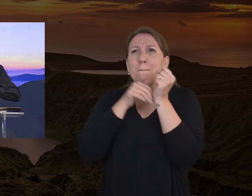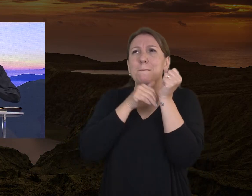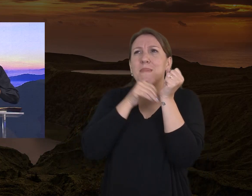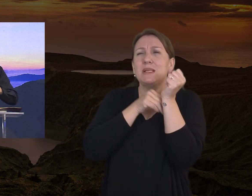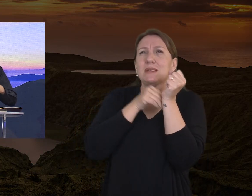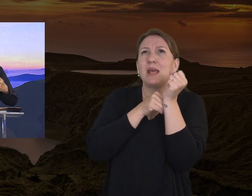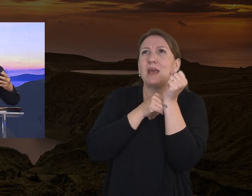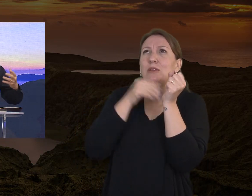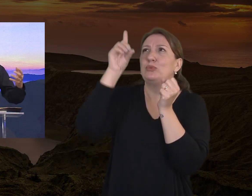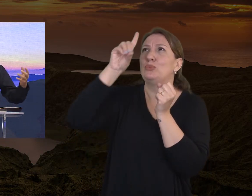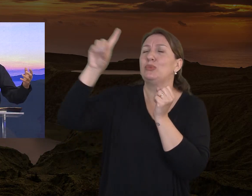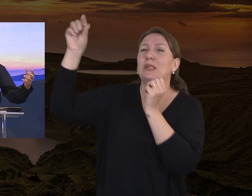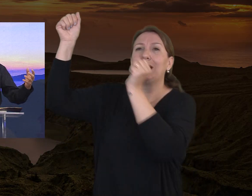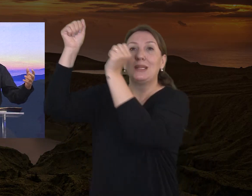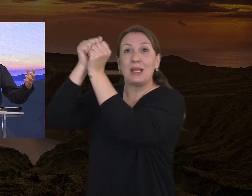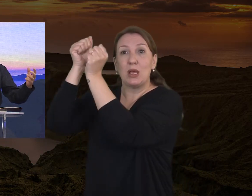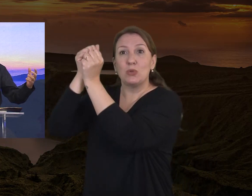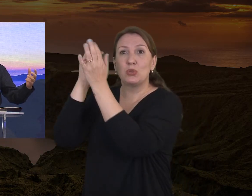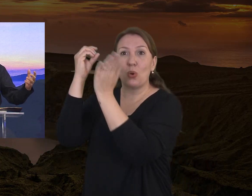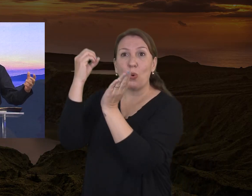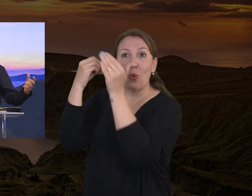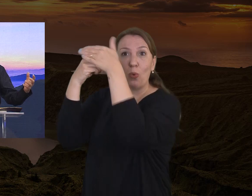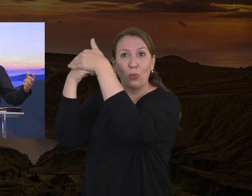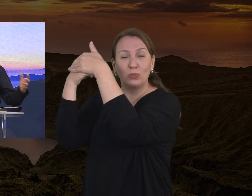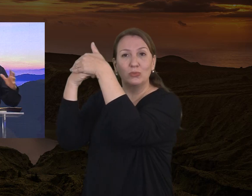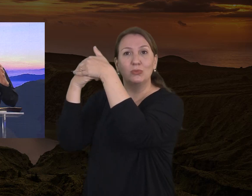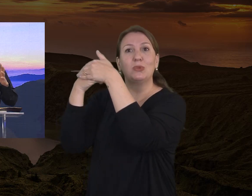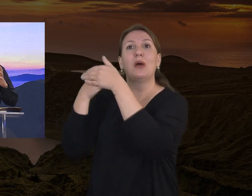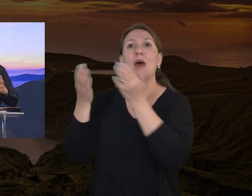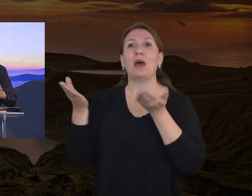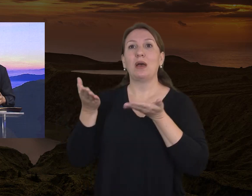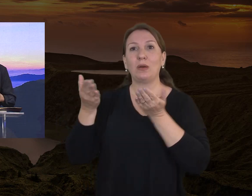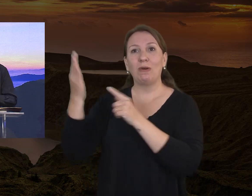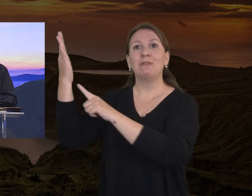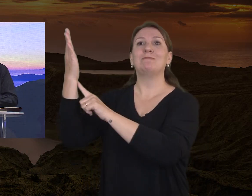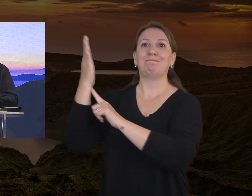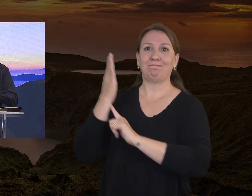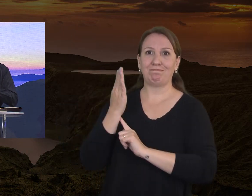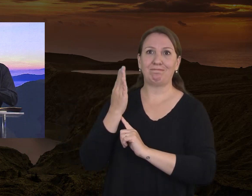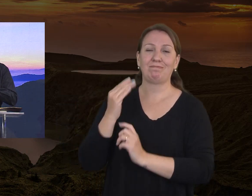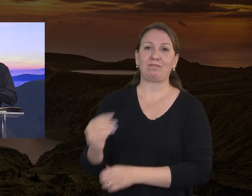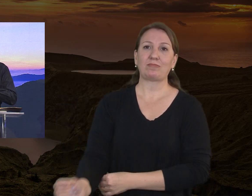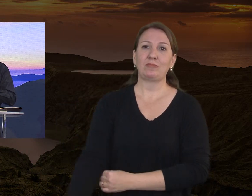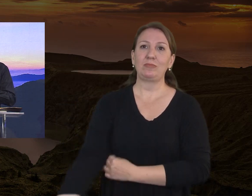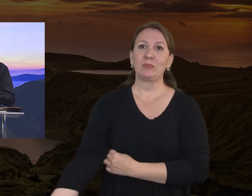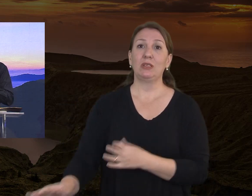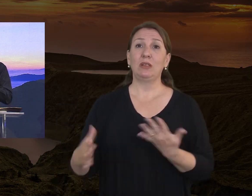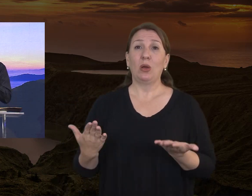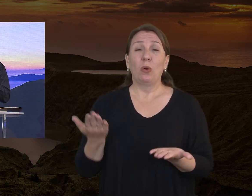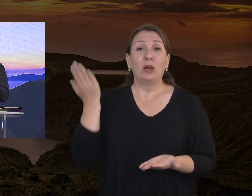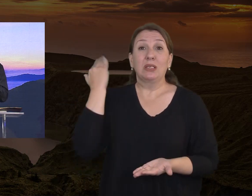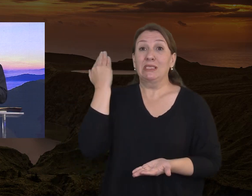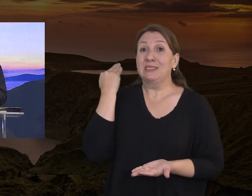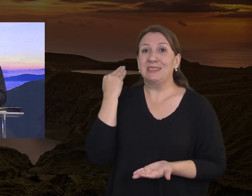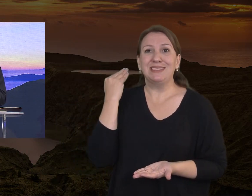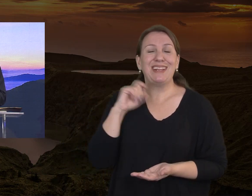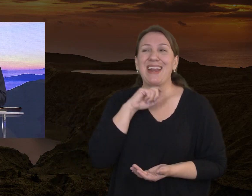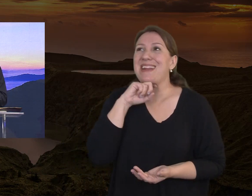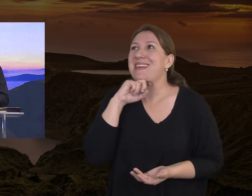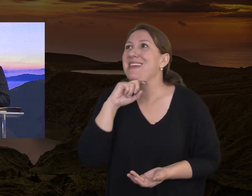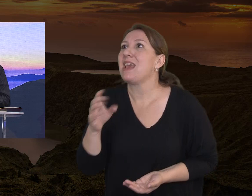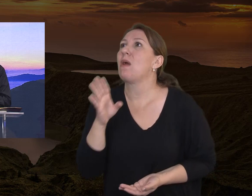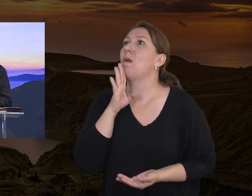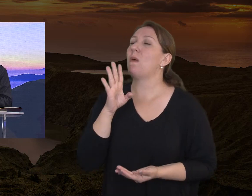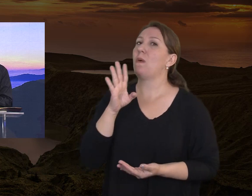gerações, ninguém sabia ao certo o que era exatamente o que Deus queria. Então, a vontade de Deus qual é? Qual